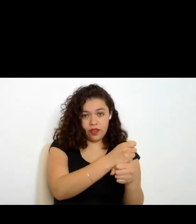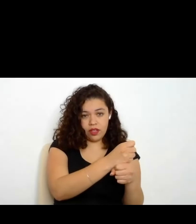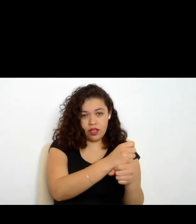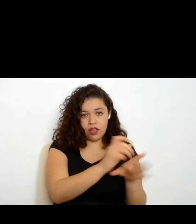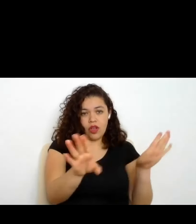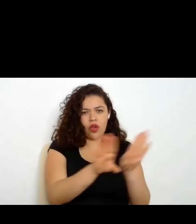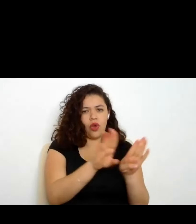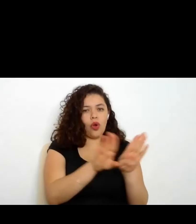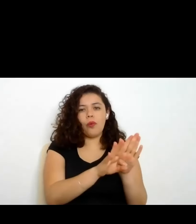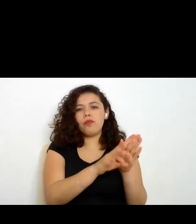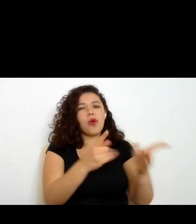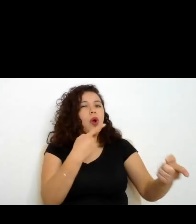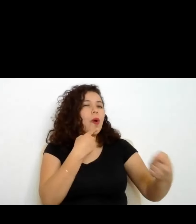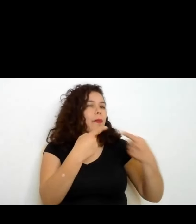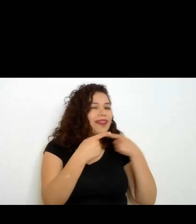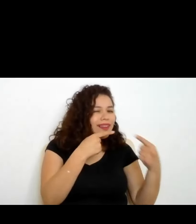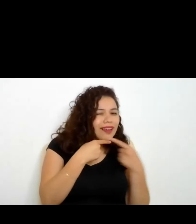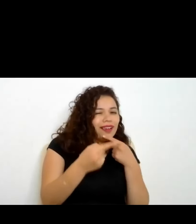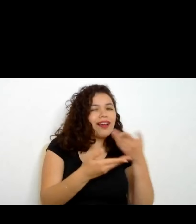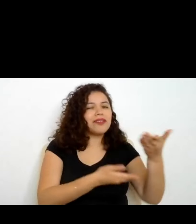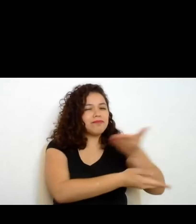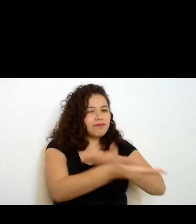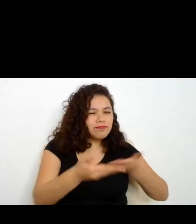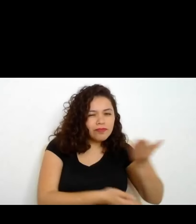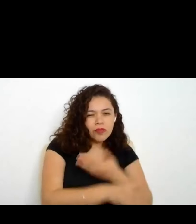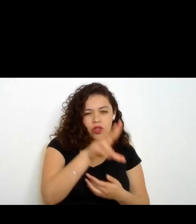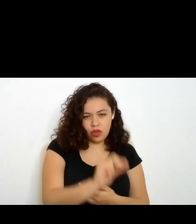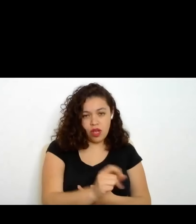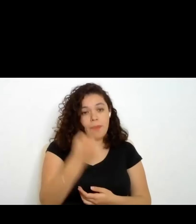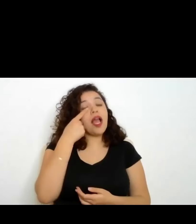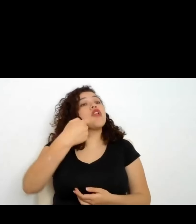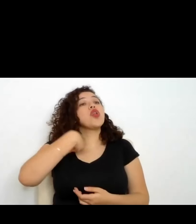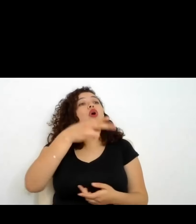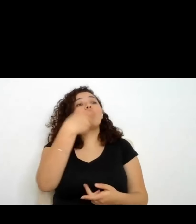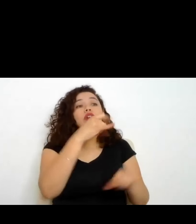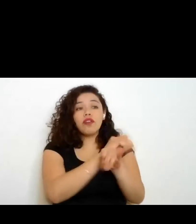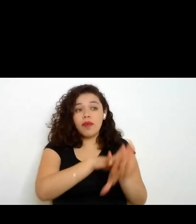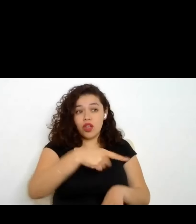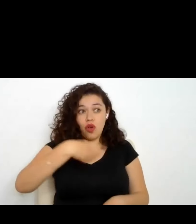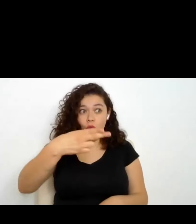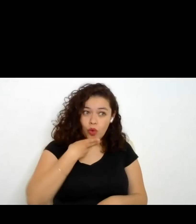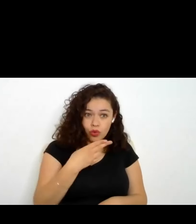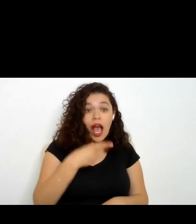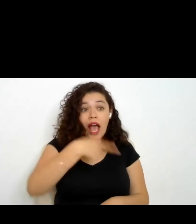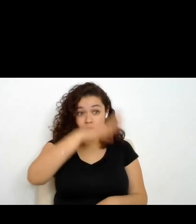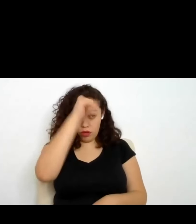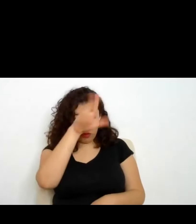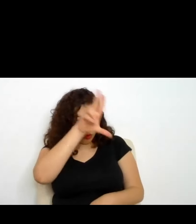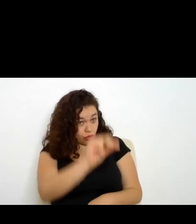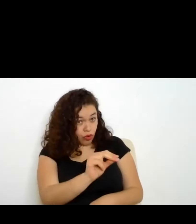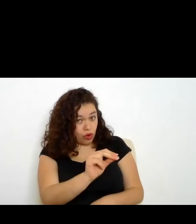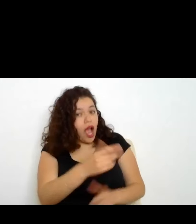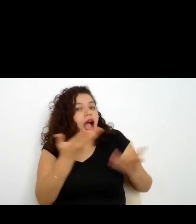negociables con el titular. O sea, yo voy a ocupar tus datos para esto. tú no estás de acuerdo en que los ocupe para eso,